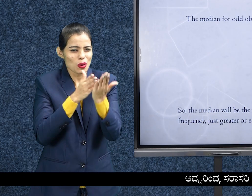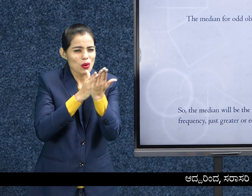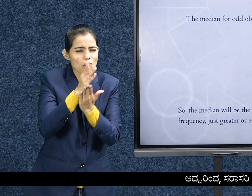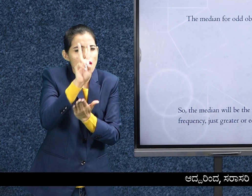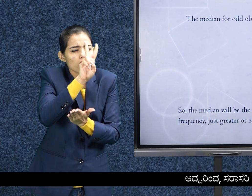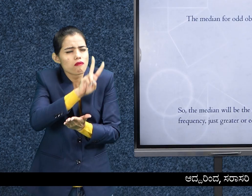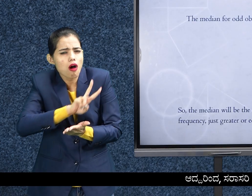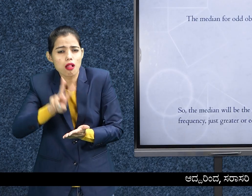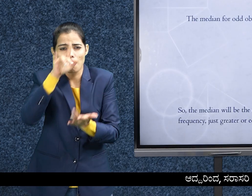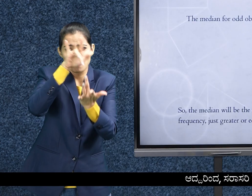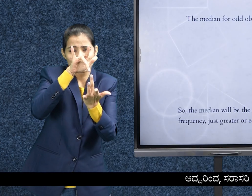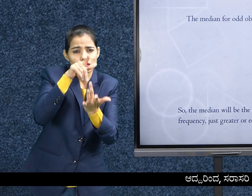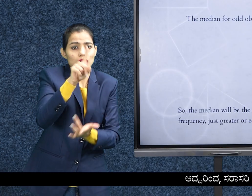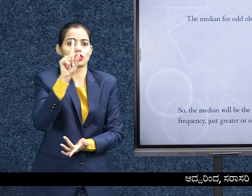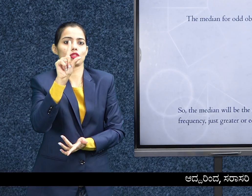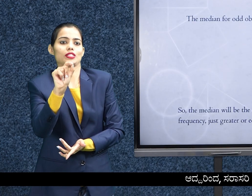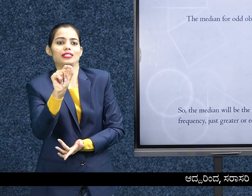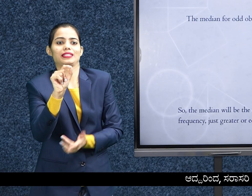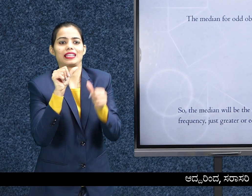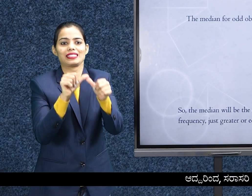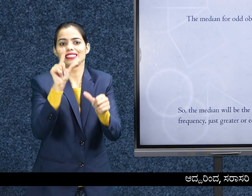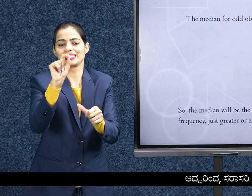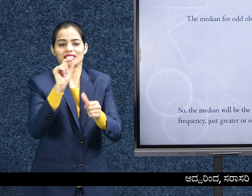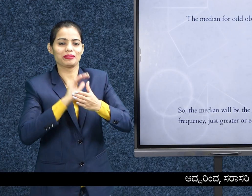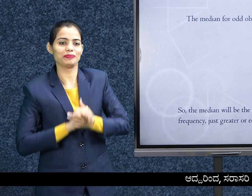ಆದ್ರಿಂದ ಸರಾಸರಿ 10 ಆಗಿದೆ.